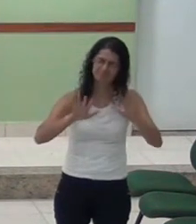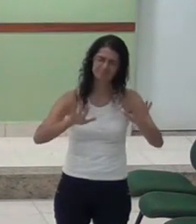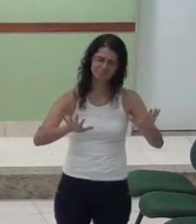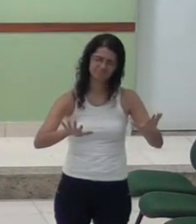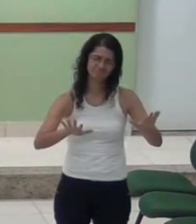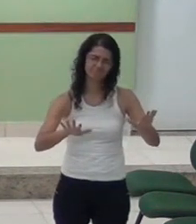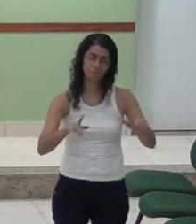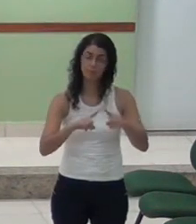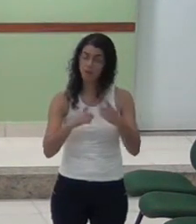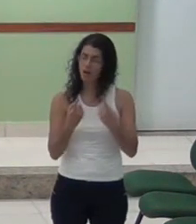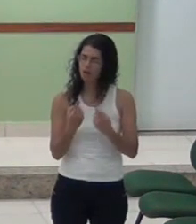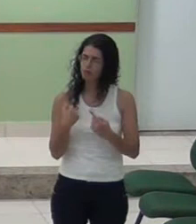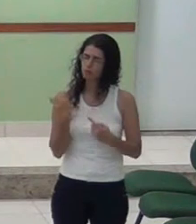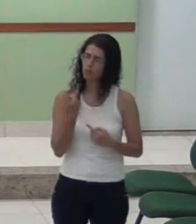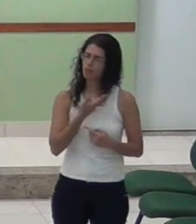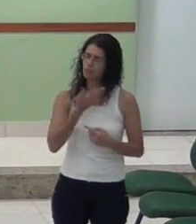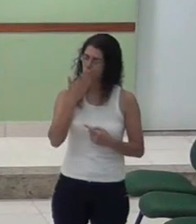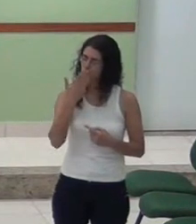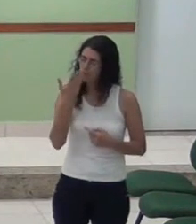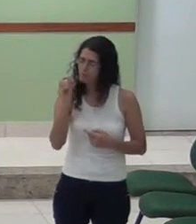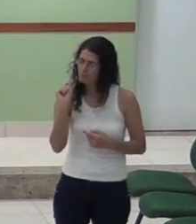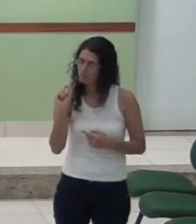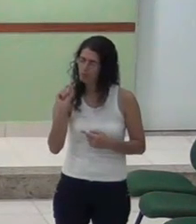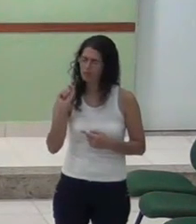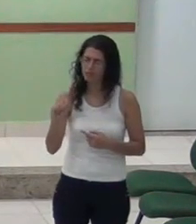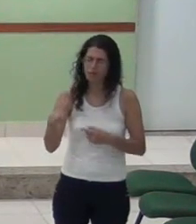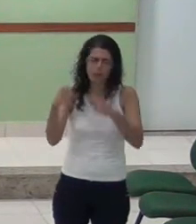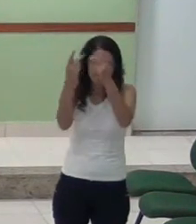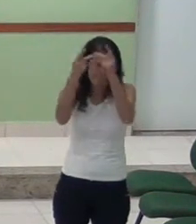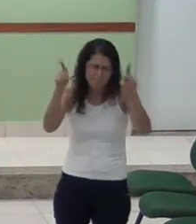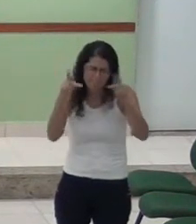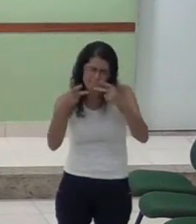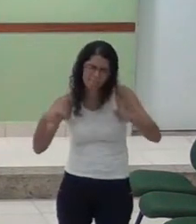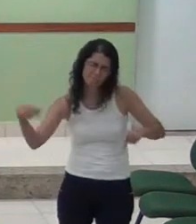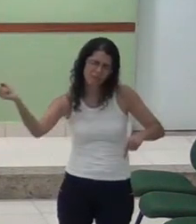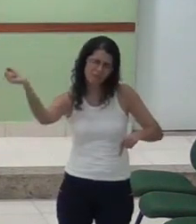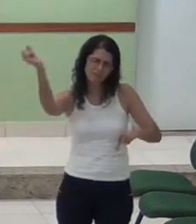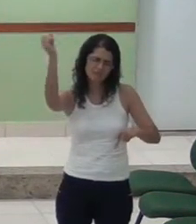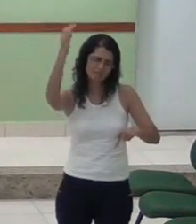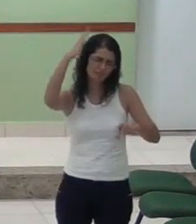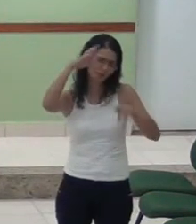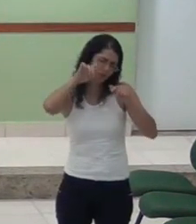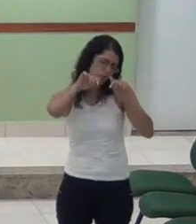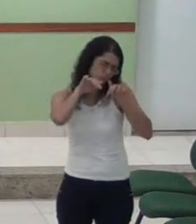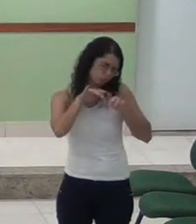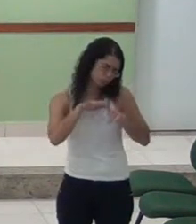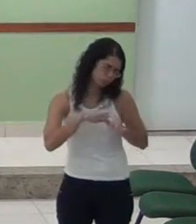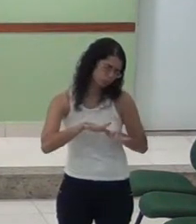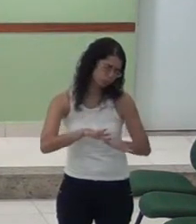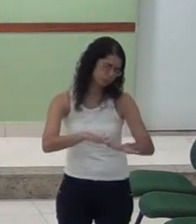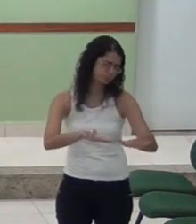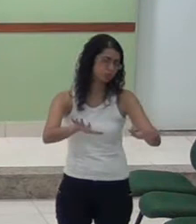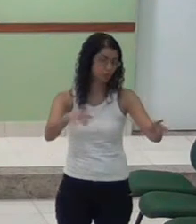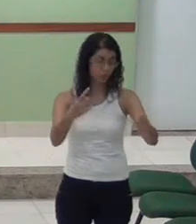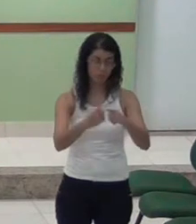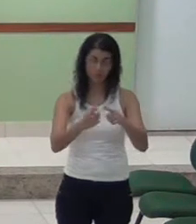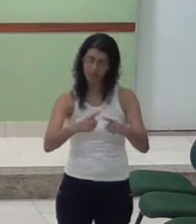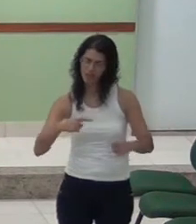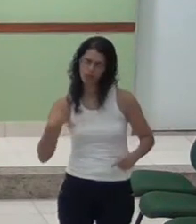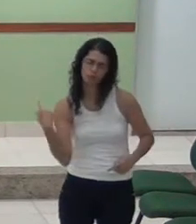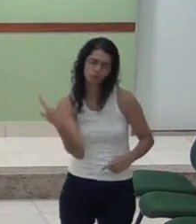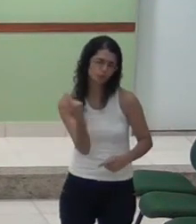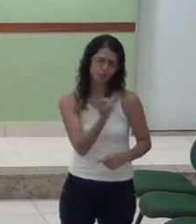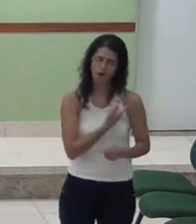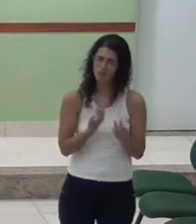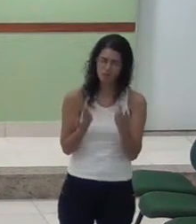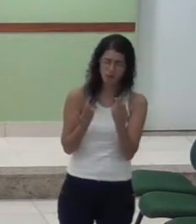pedimos, Senhor, derrama a tua paz, a tua graça, a tua misericórdia sobre esse teu rebanho. É teu rebanho aqui, tu és o nosso pastor e